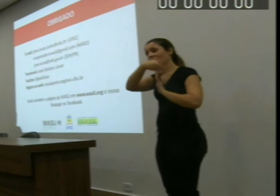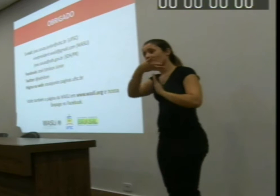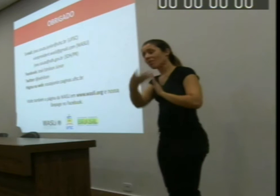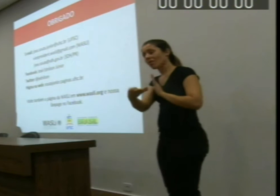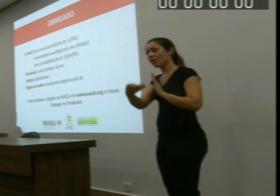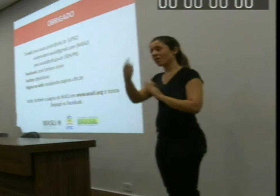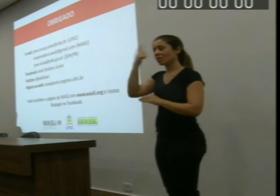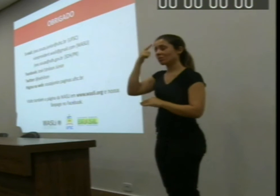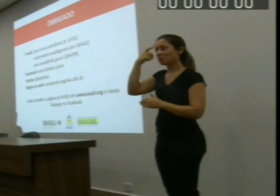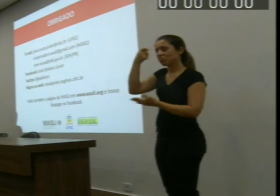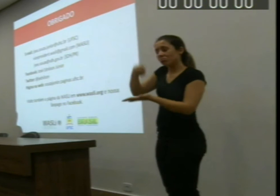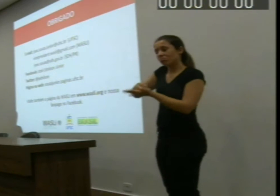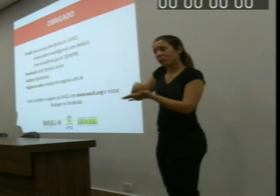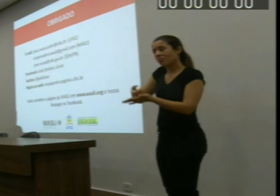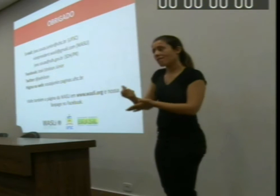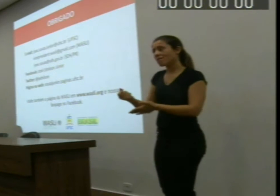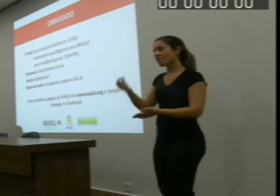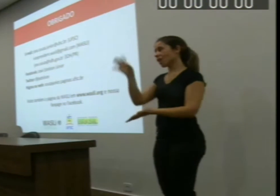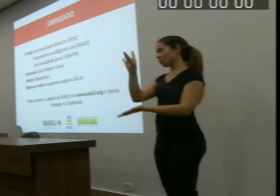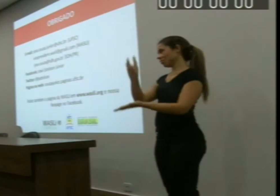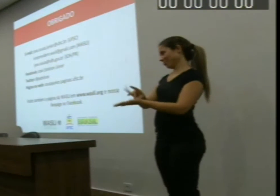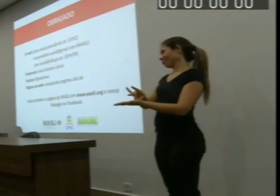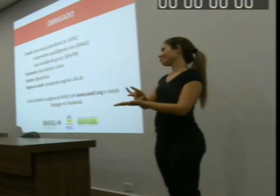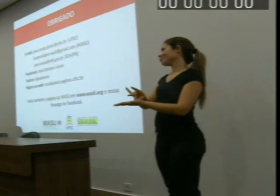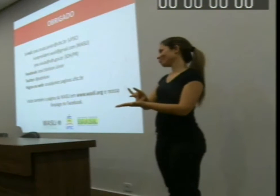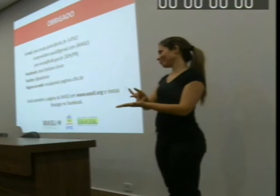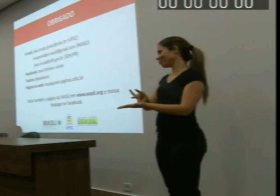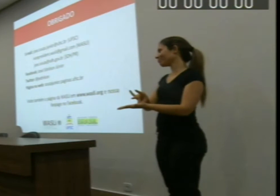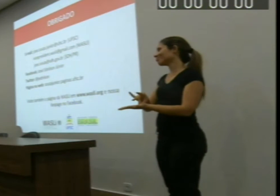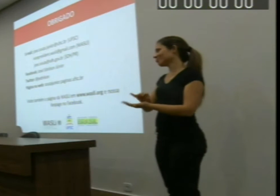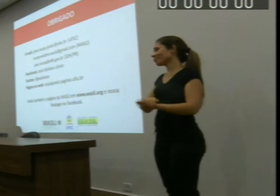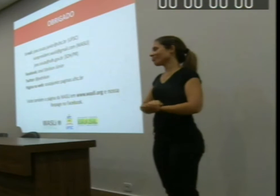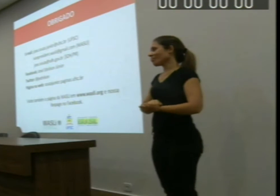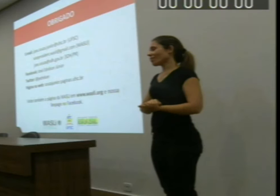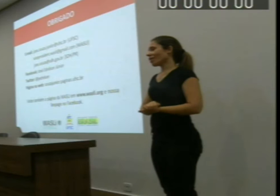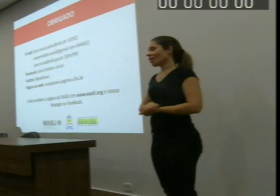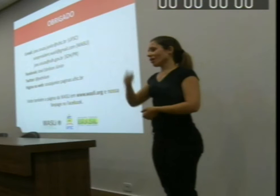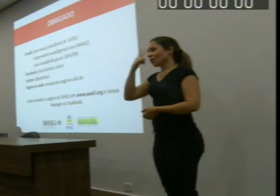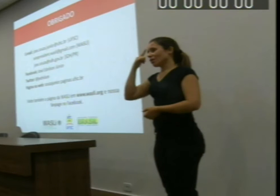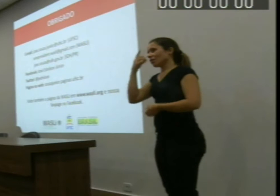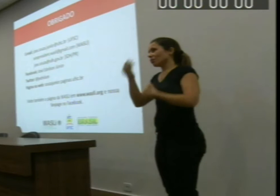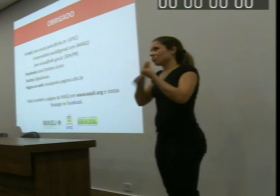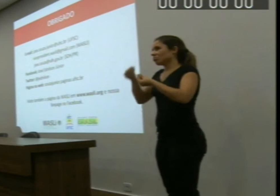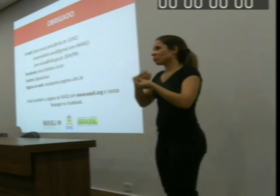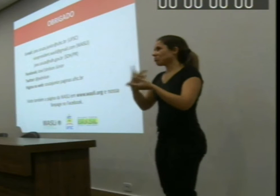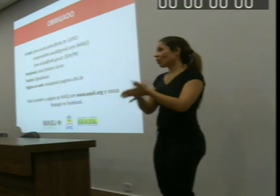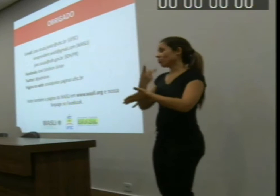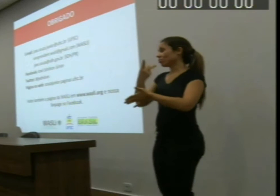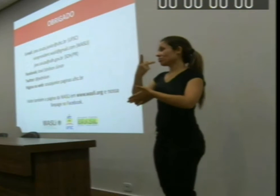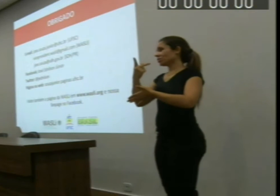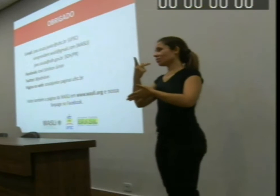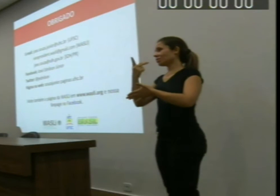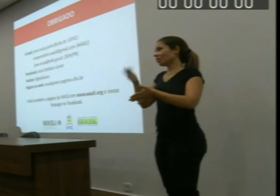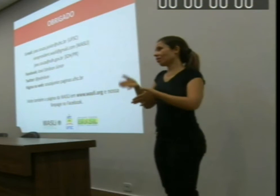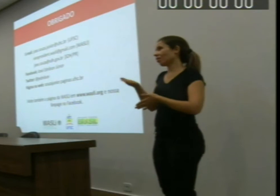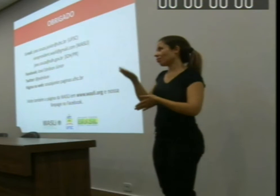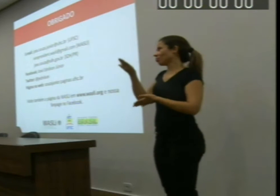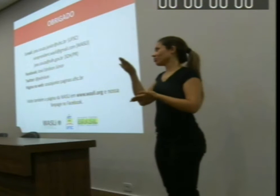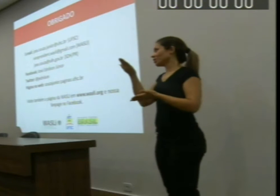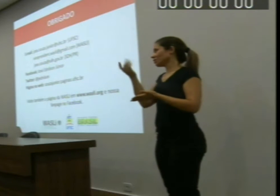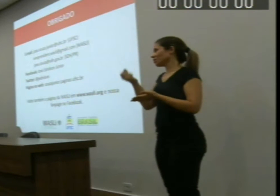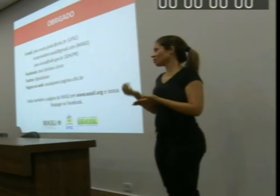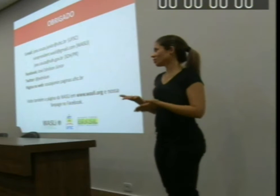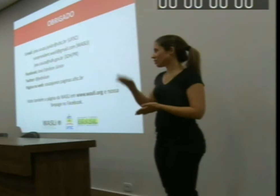valor e também um processo de como esse reajuste vai acontecer a periodicidade desse reajuste né